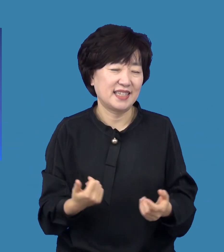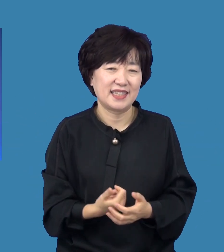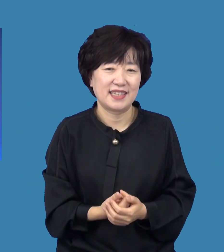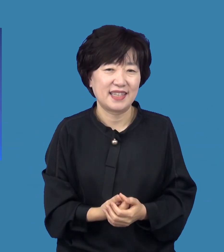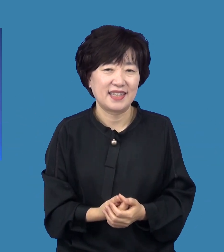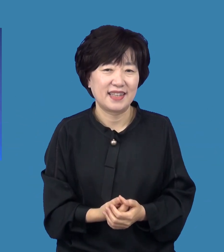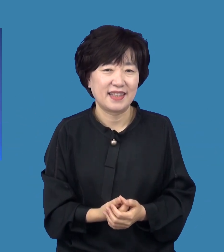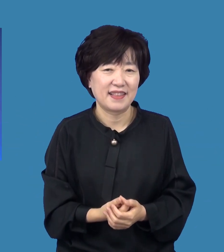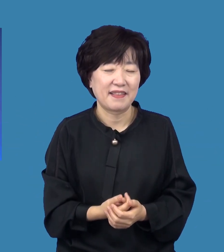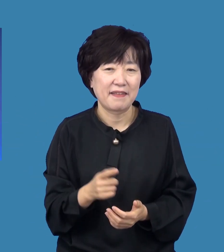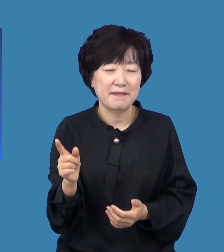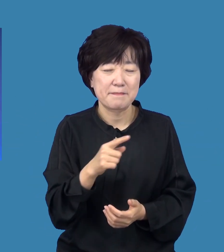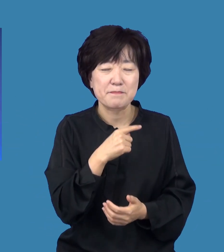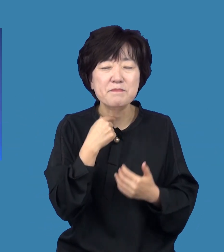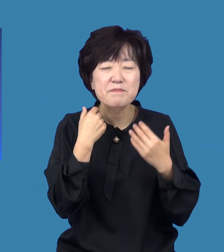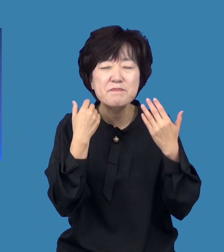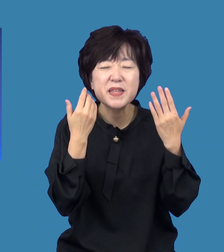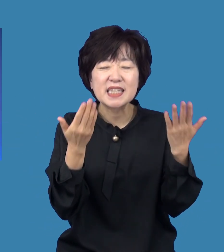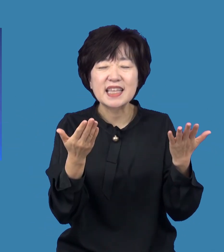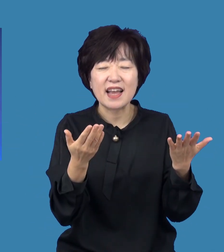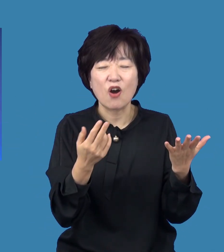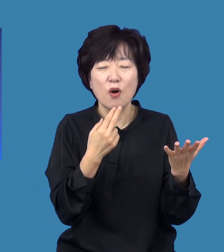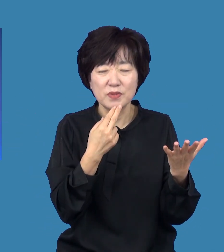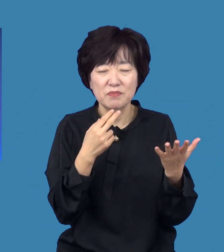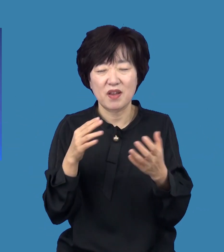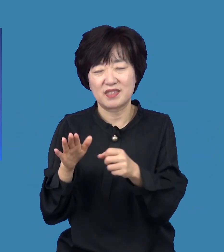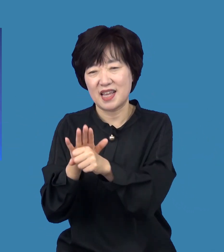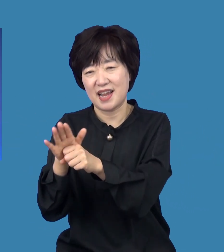아무것도 희생하는 게 없다면 그건 사랑이 아니라는 거야.